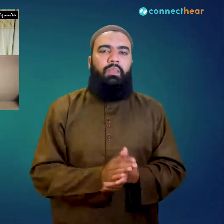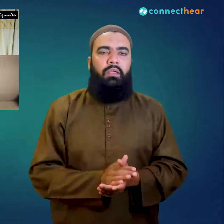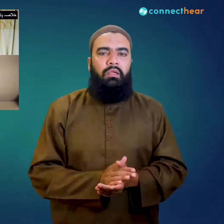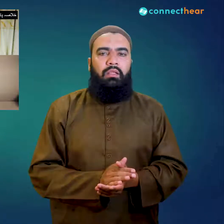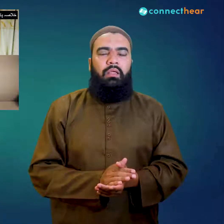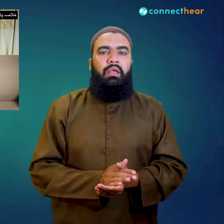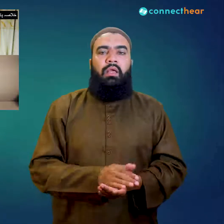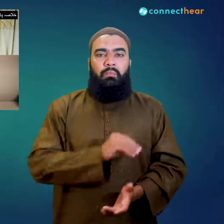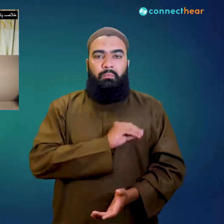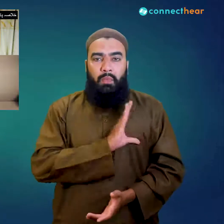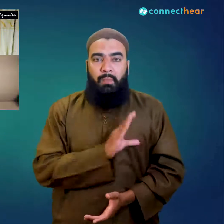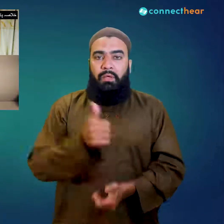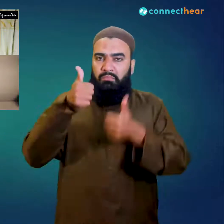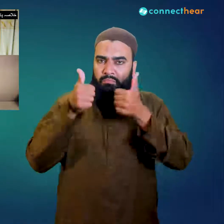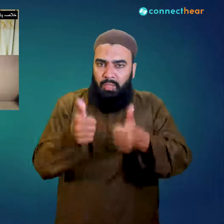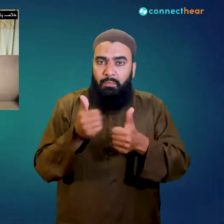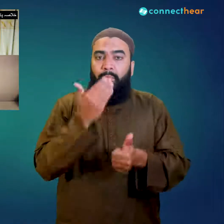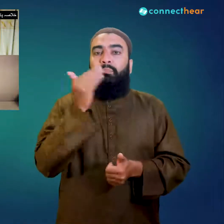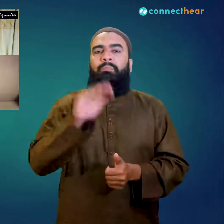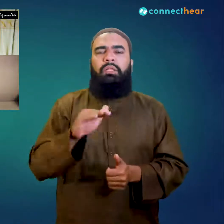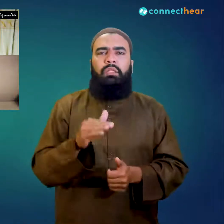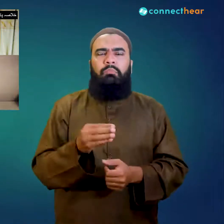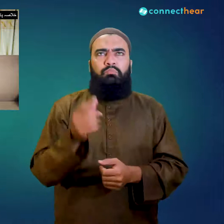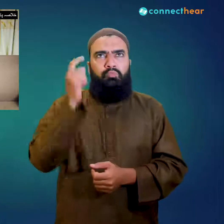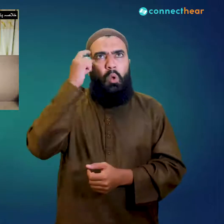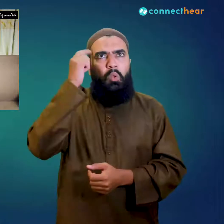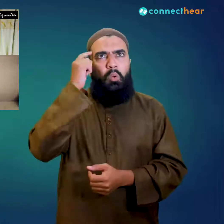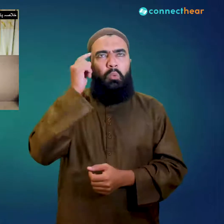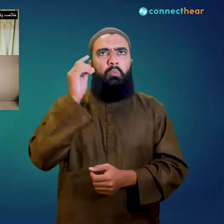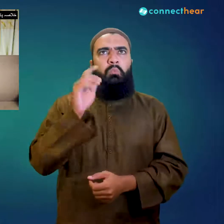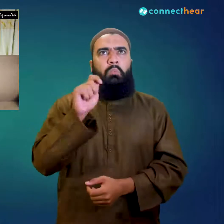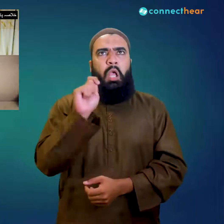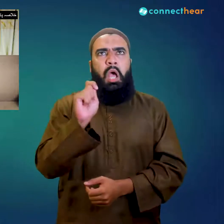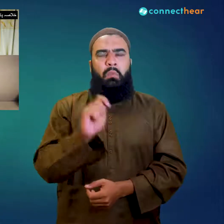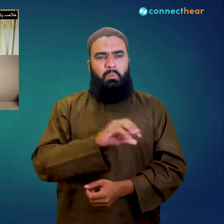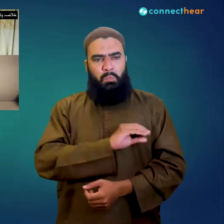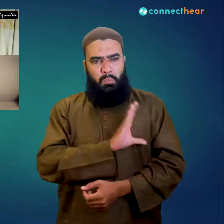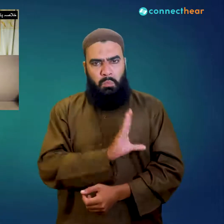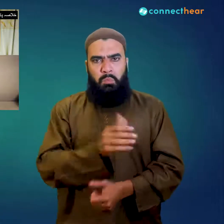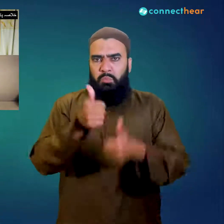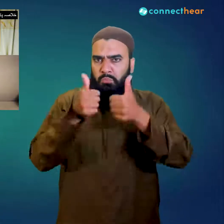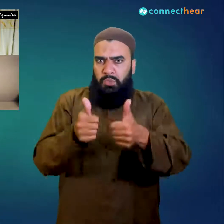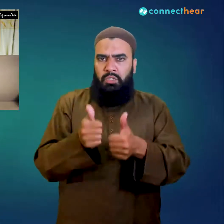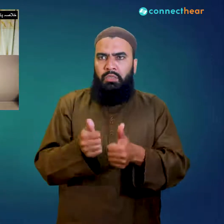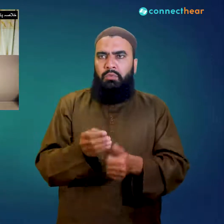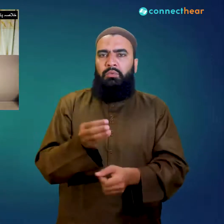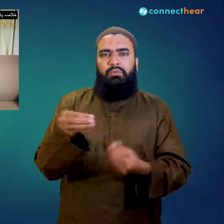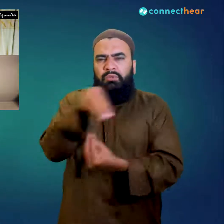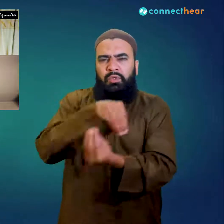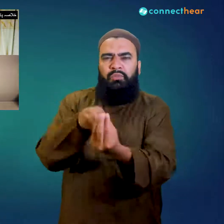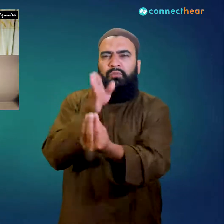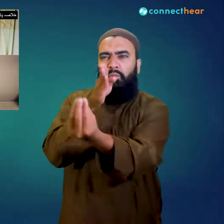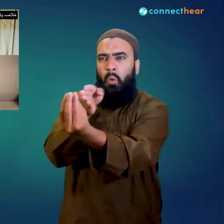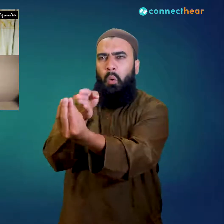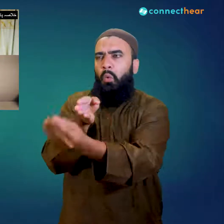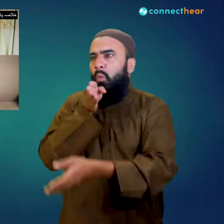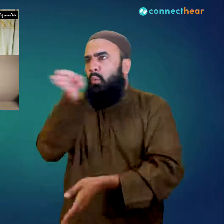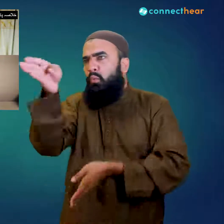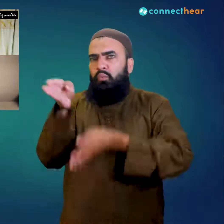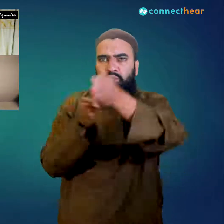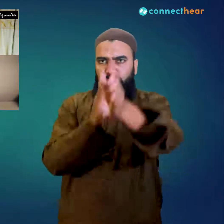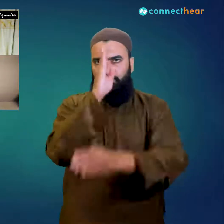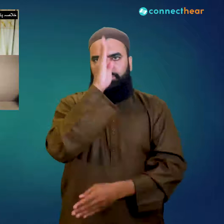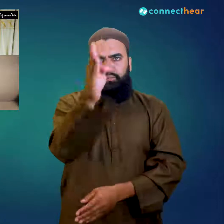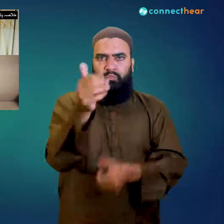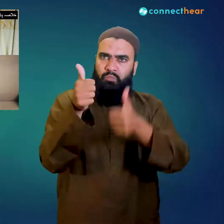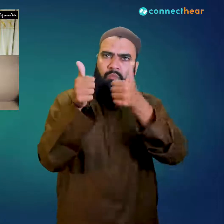البر ان تولوا وجوہکم قبل المشرق والمغرب، اس میں پوری تفصیل بیان کر دی گئی کہ اللہ پر ایمان لانا نیکی کیا